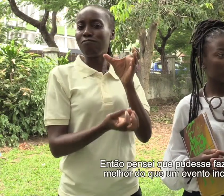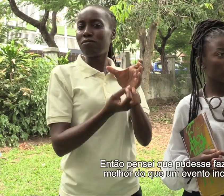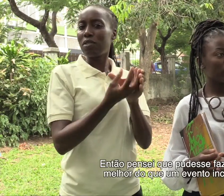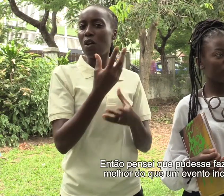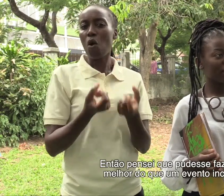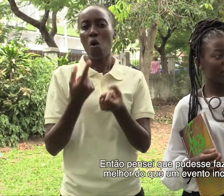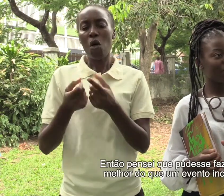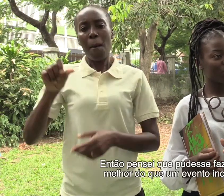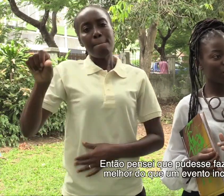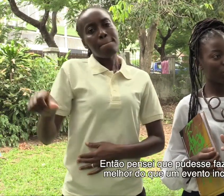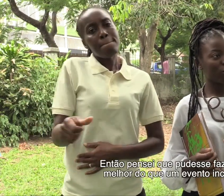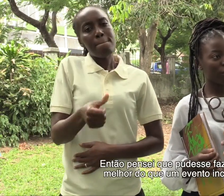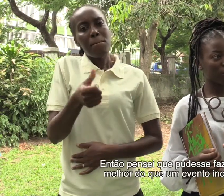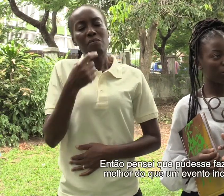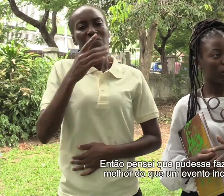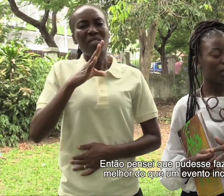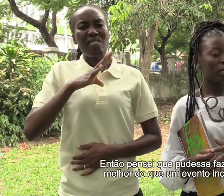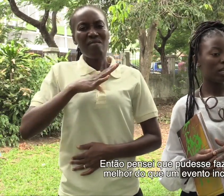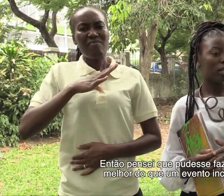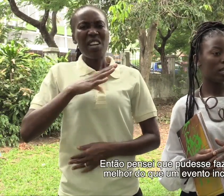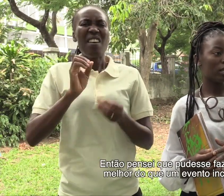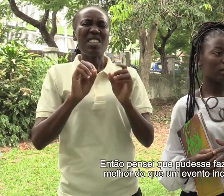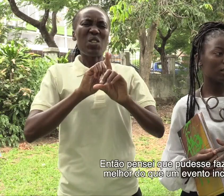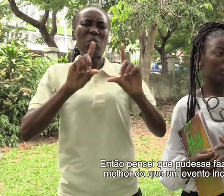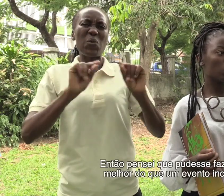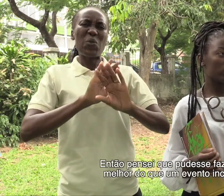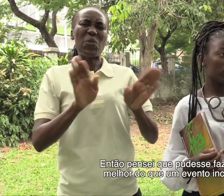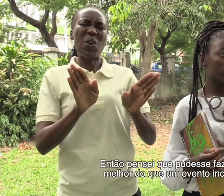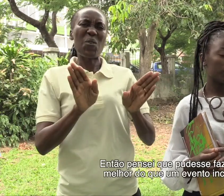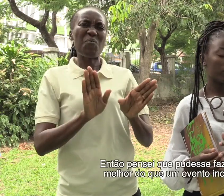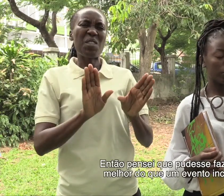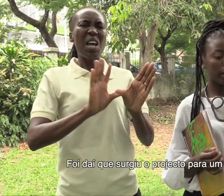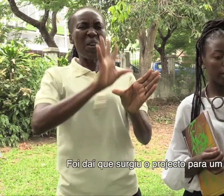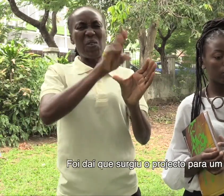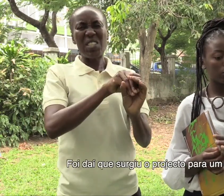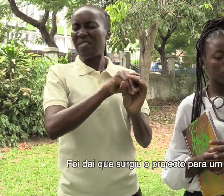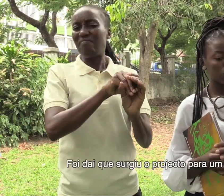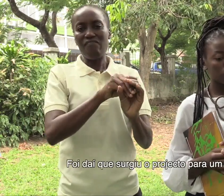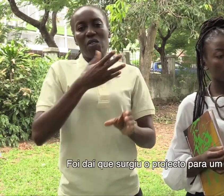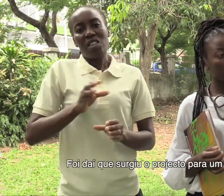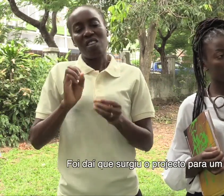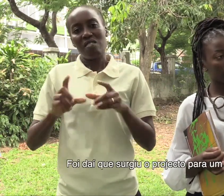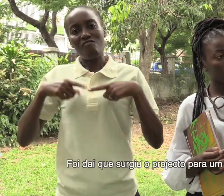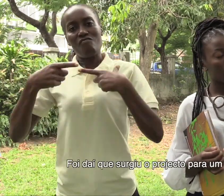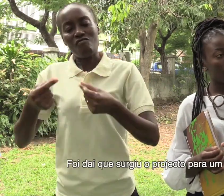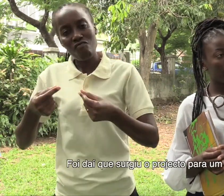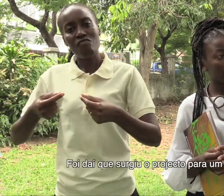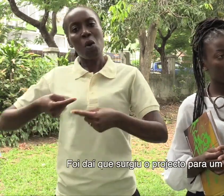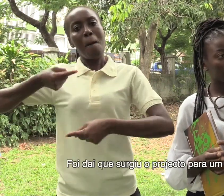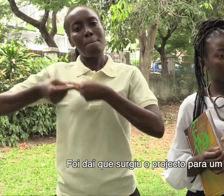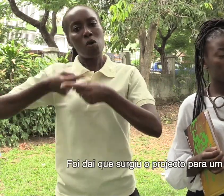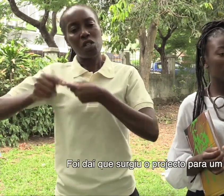do que fazer simplesmente um evento inclusivo. Foi daí onde surgiu o projeto